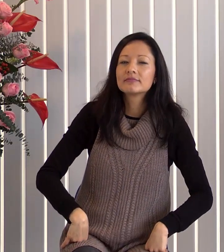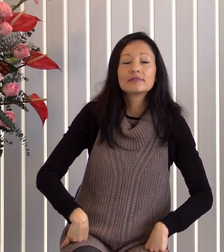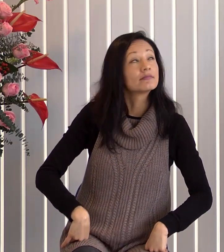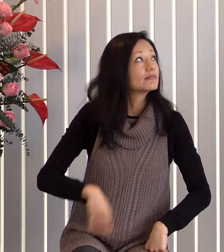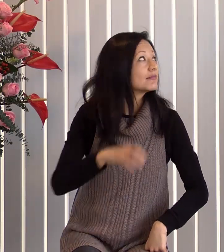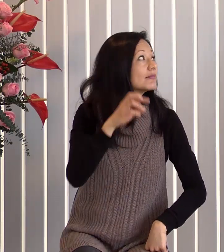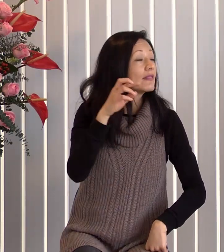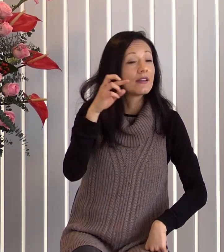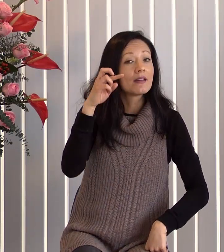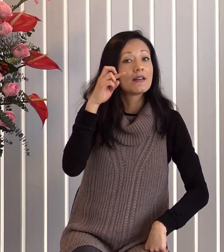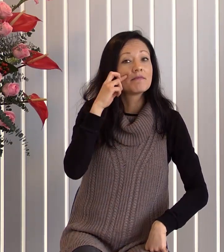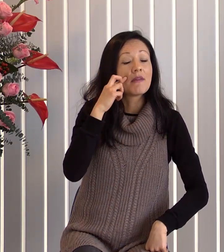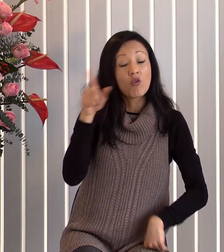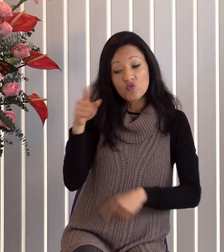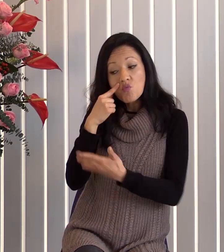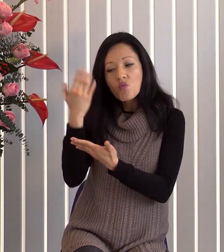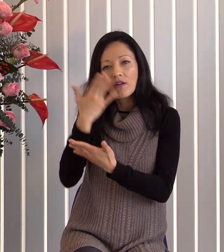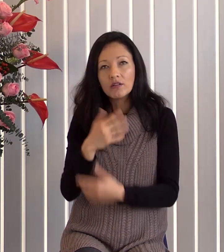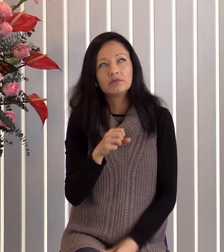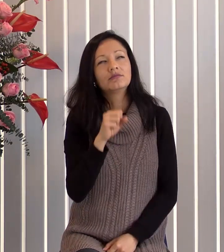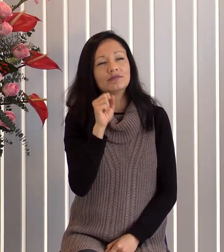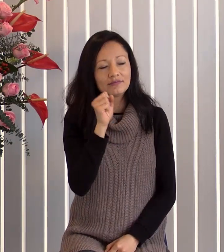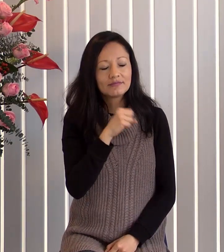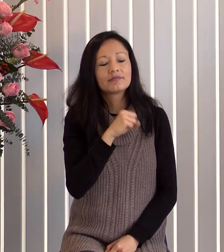Pau, ¿ha sido probada?